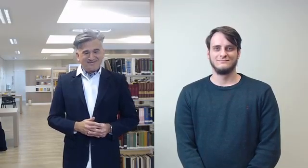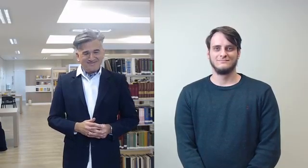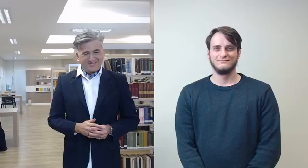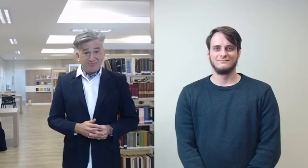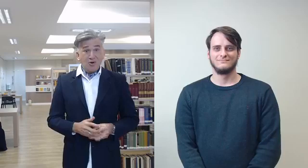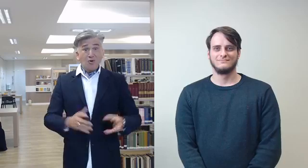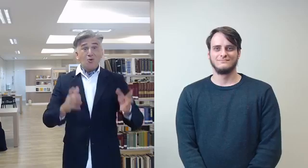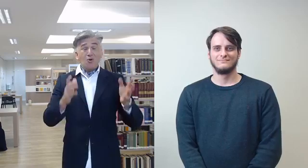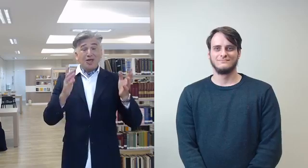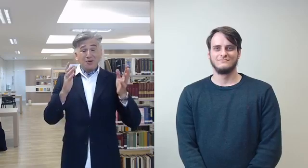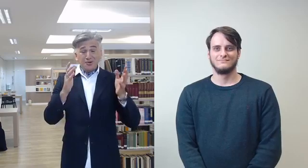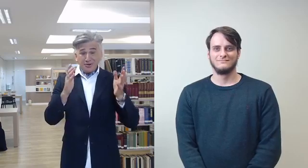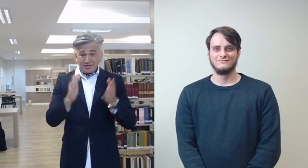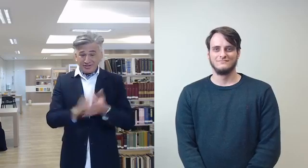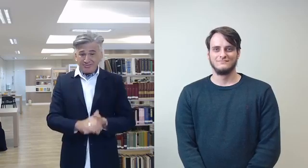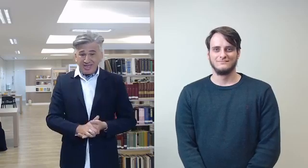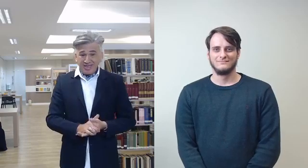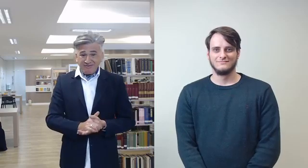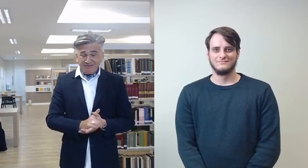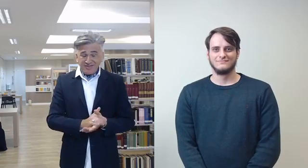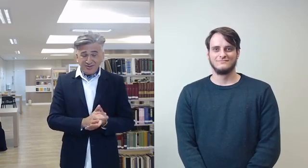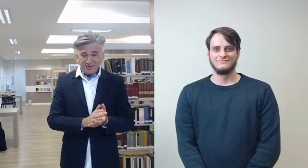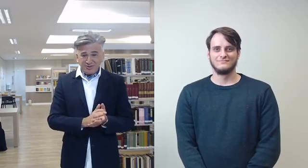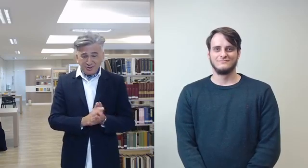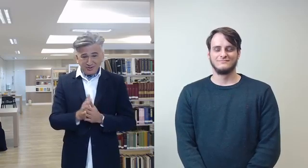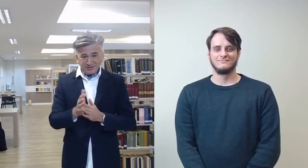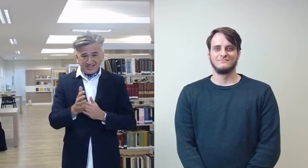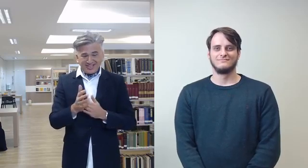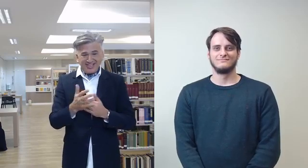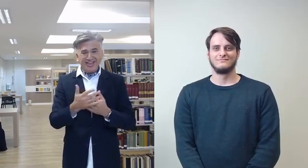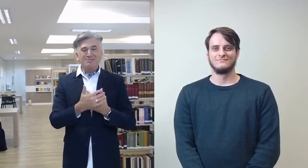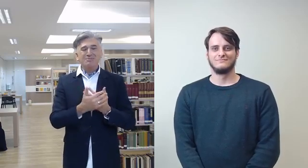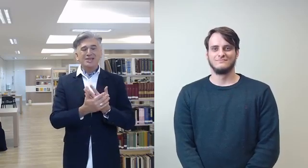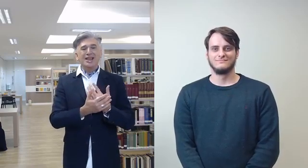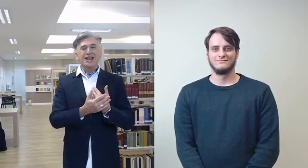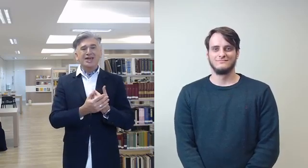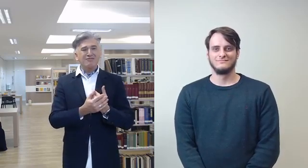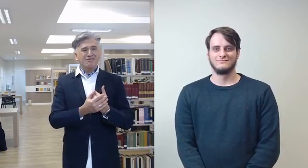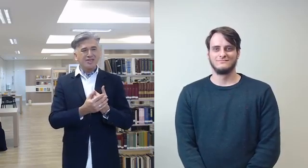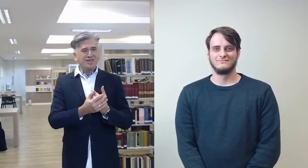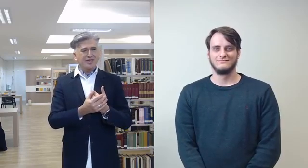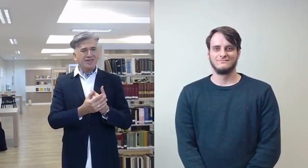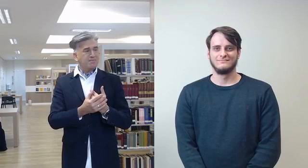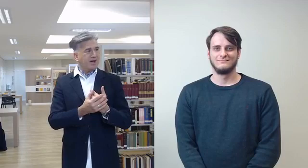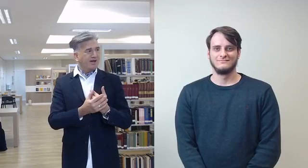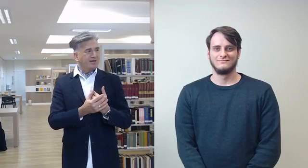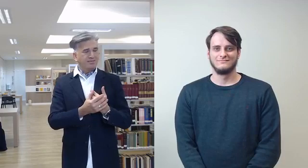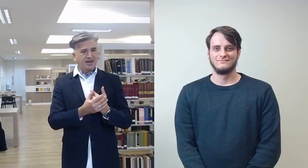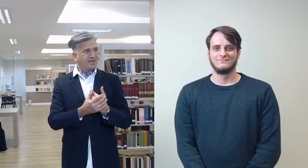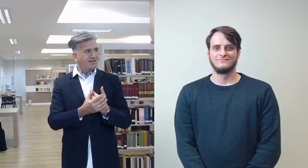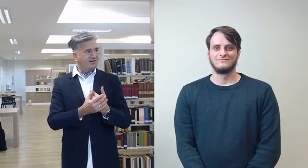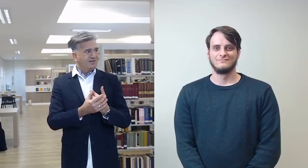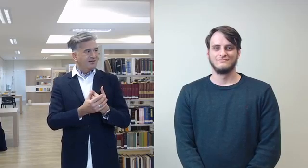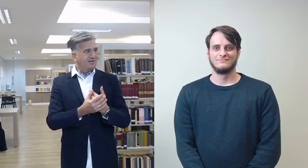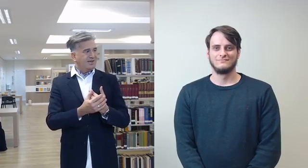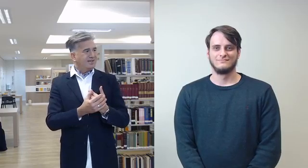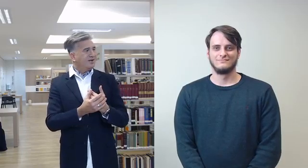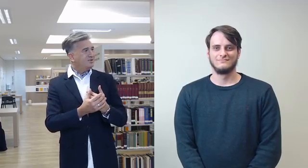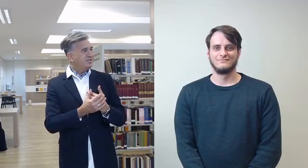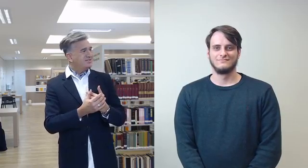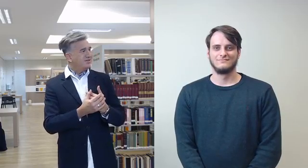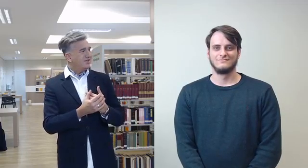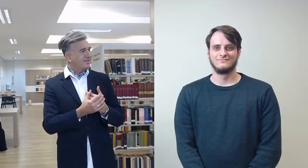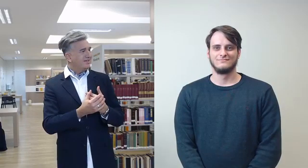Olá, boa noite, bem-vindo todos aqui na minha live. Epa, peraí, o que